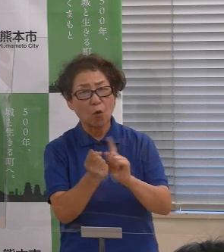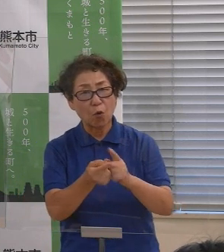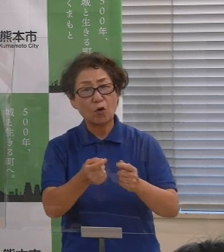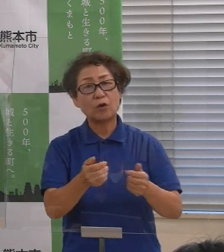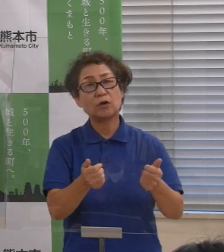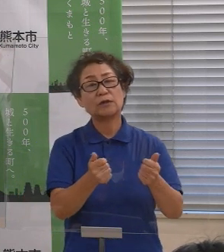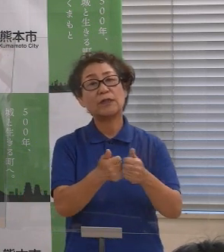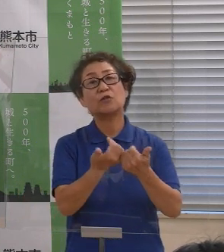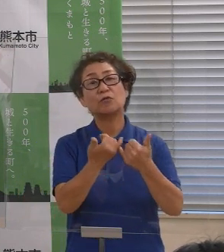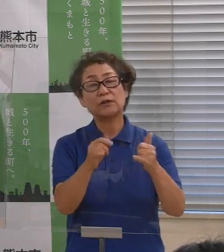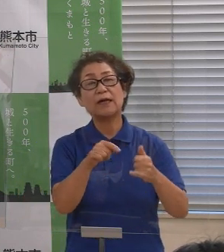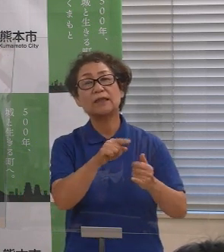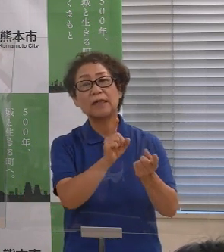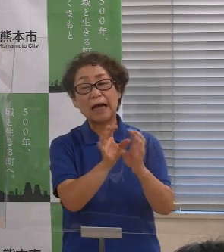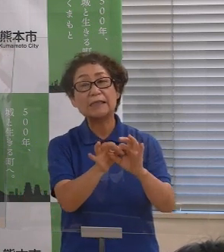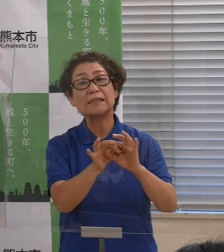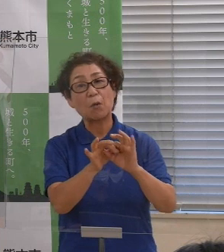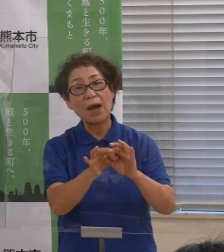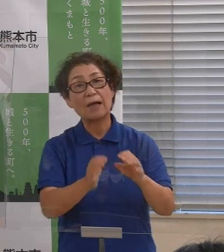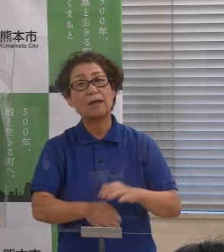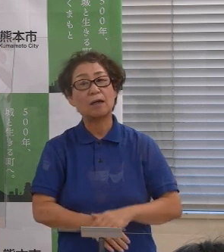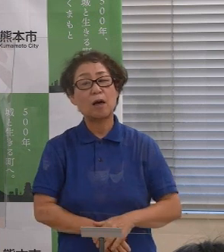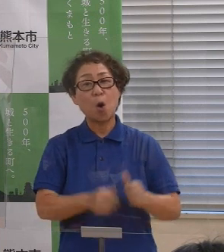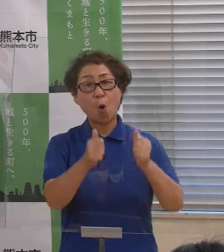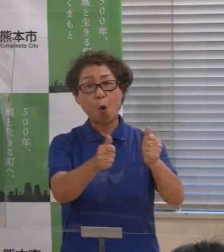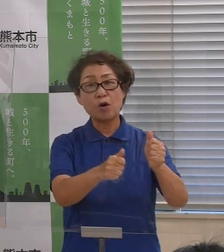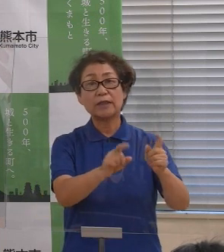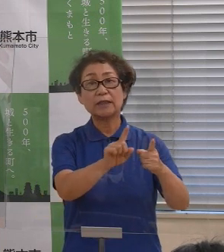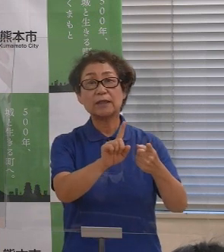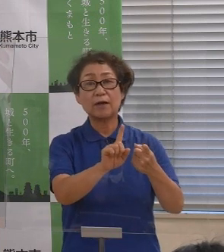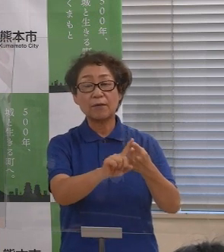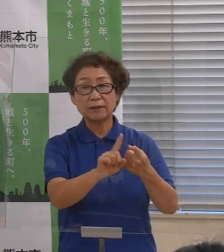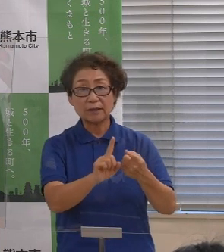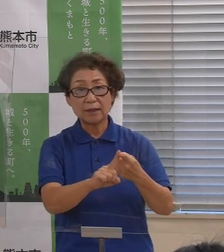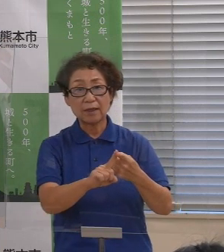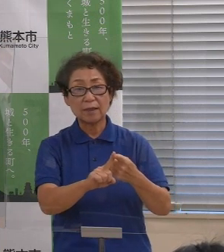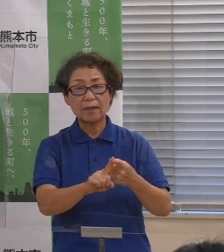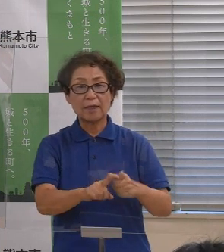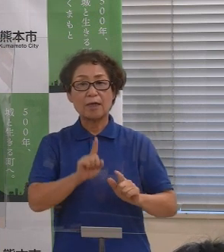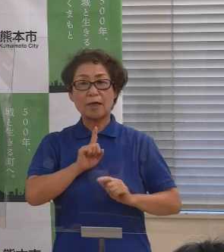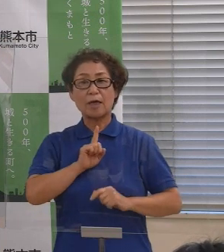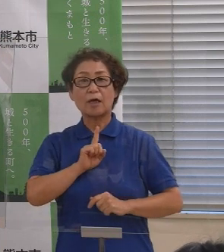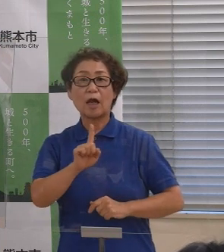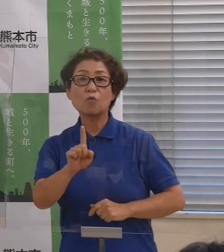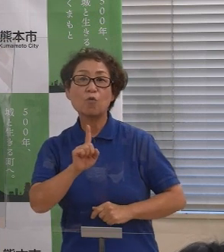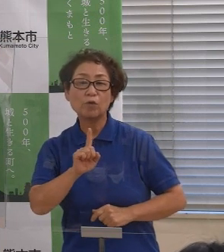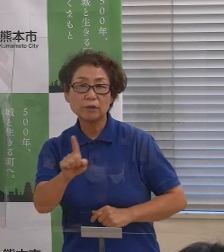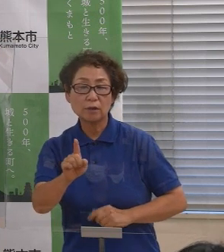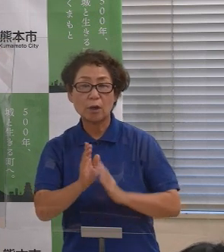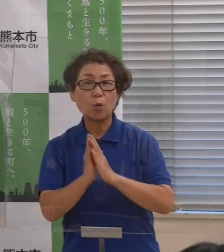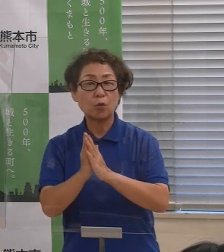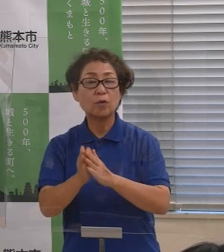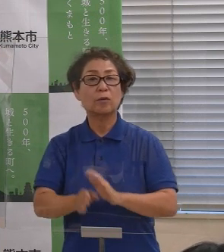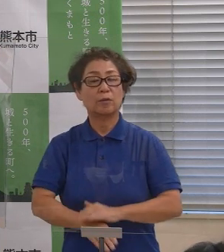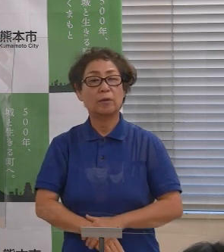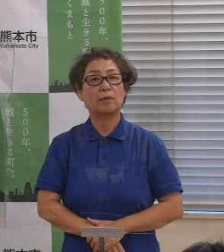についてはですね、法に基づいた形で勧告をしてですね、そ